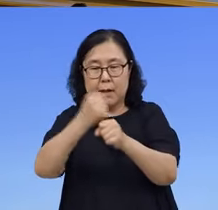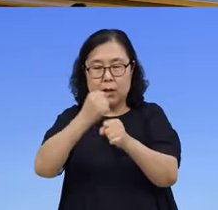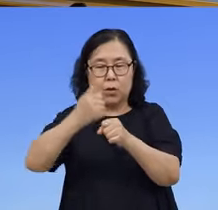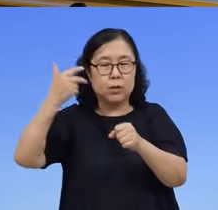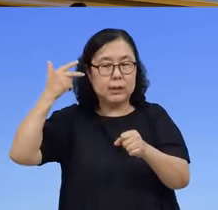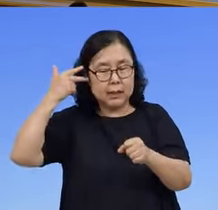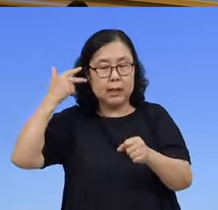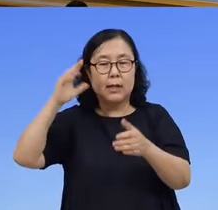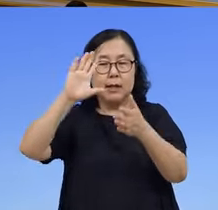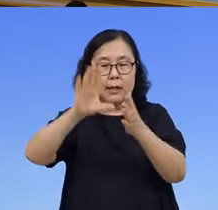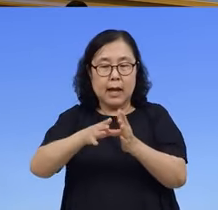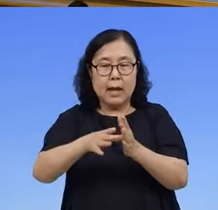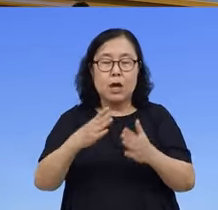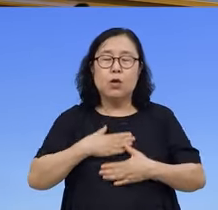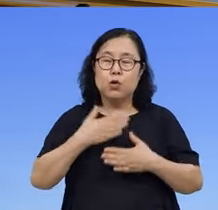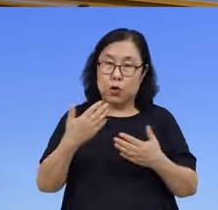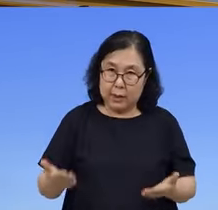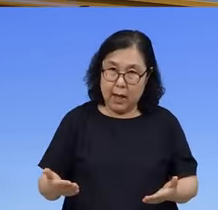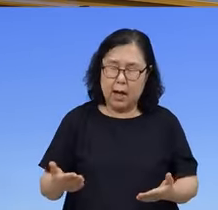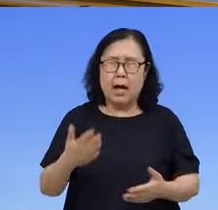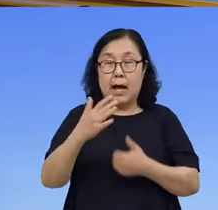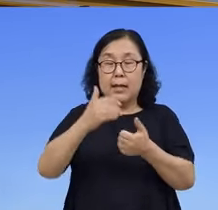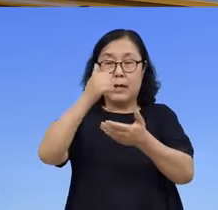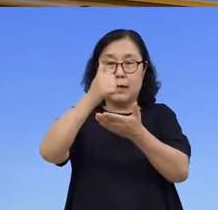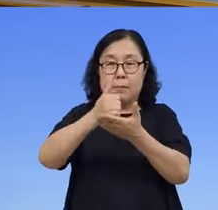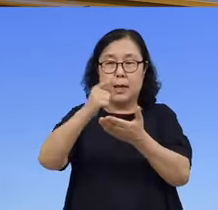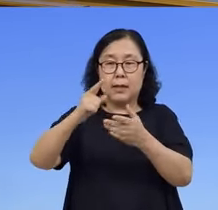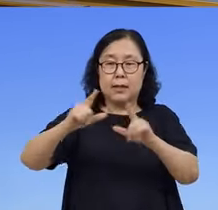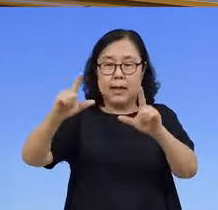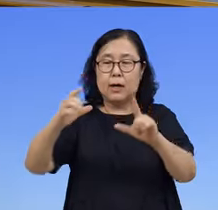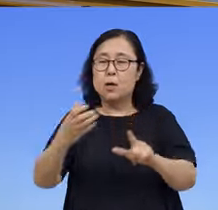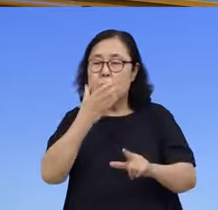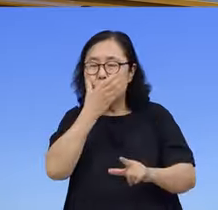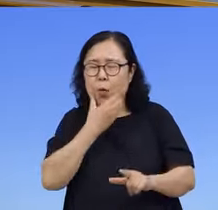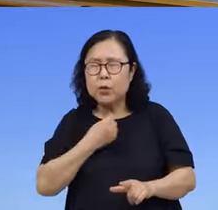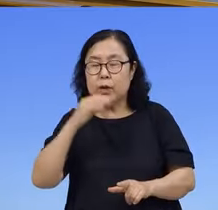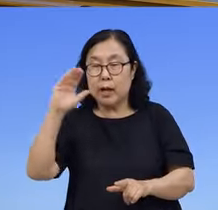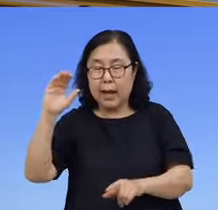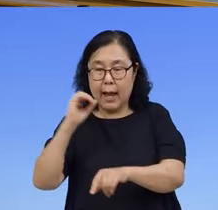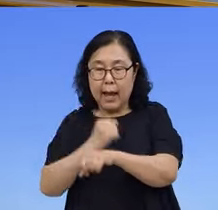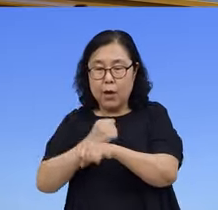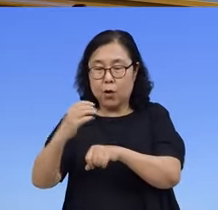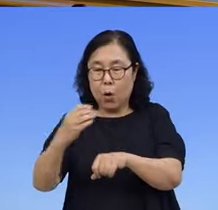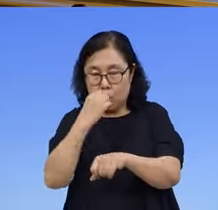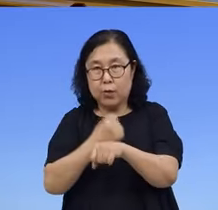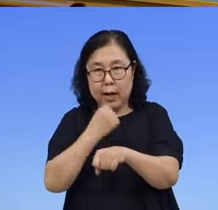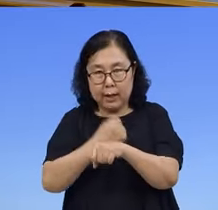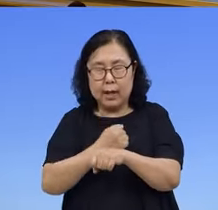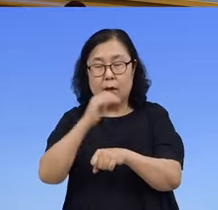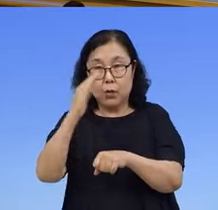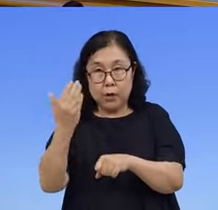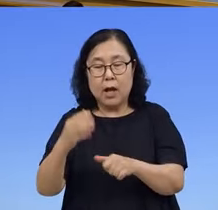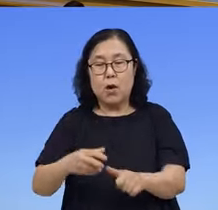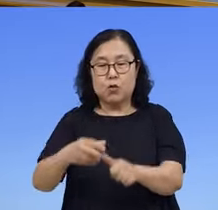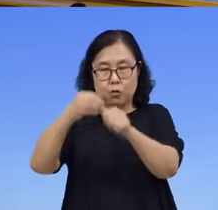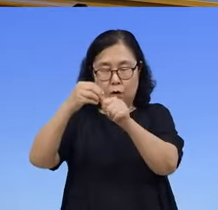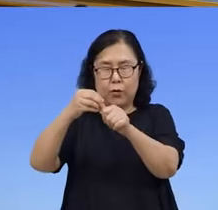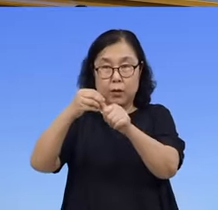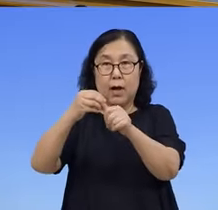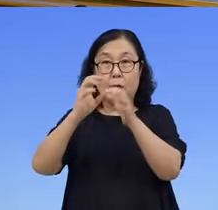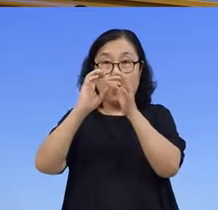날에 쉬었습니다. 그러므로 여호와가 안식일을 복되게 하여 그날을 거룩하게 하였느니라. 그 다음에 구원과 관계되는,